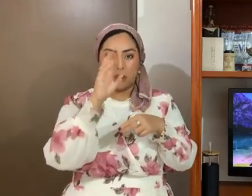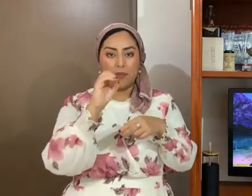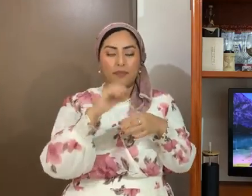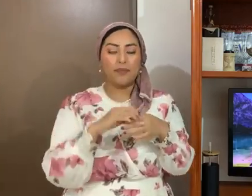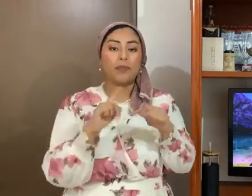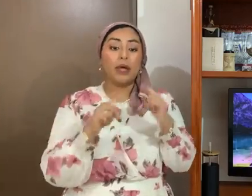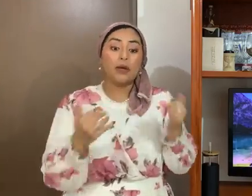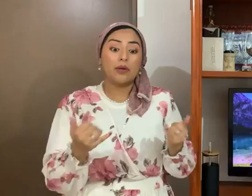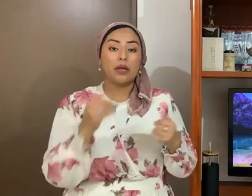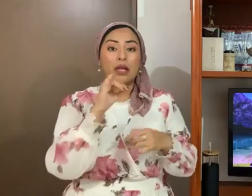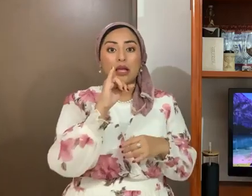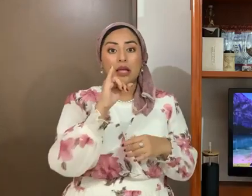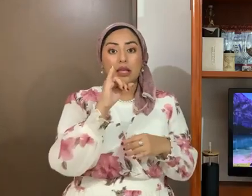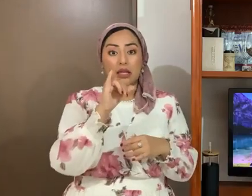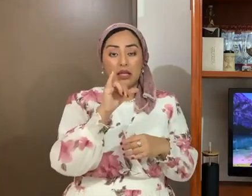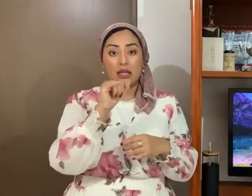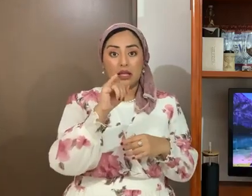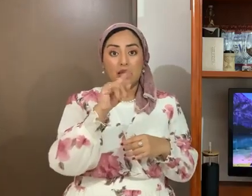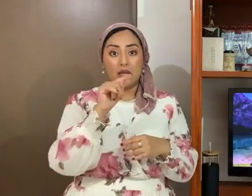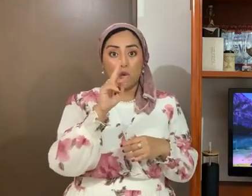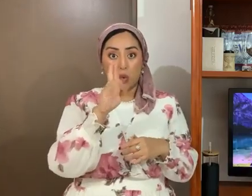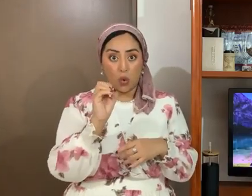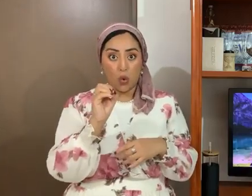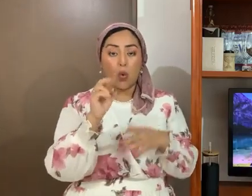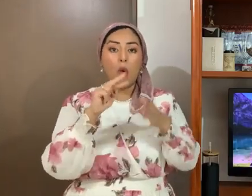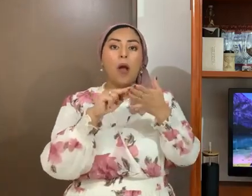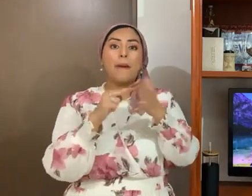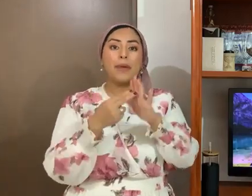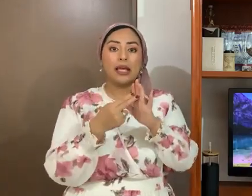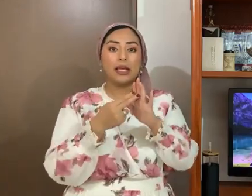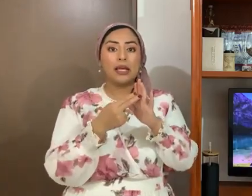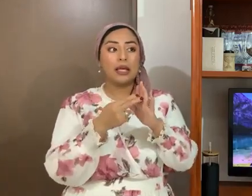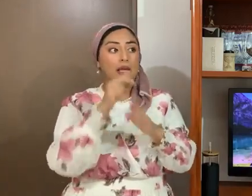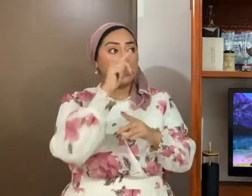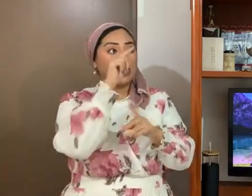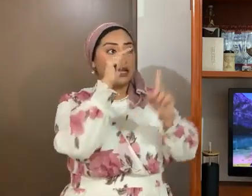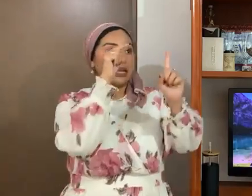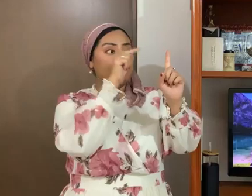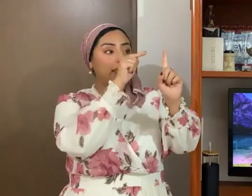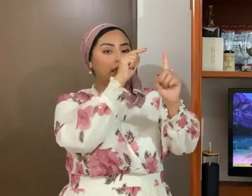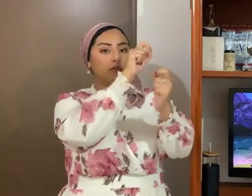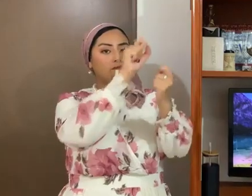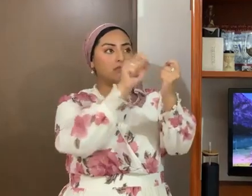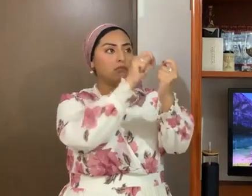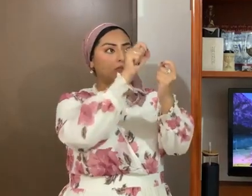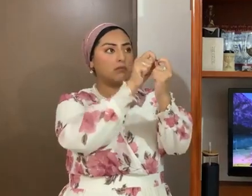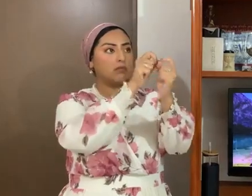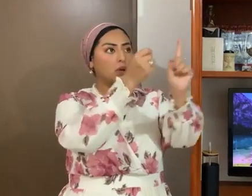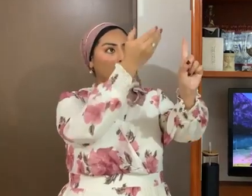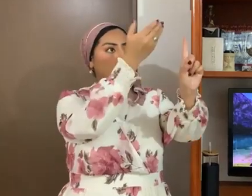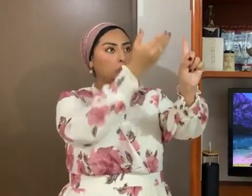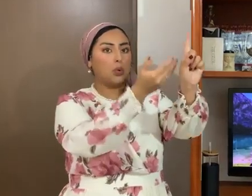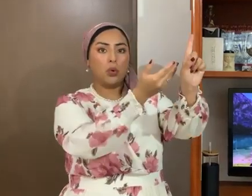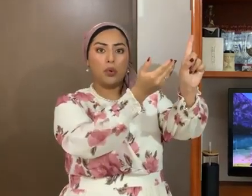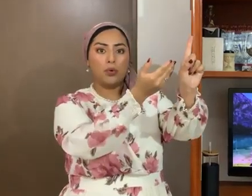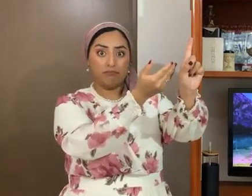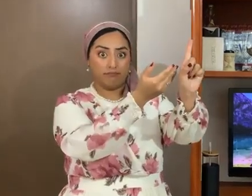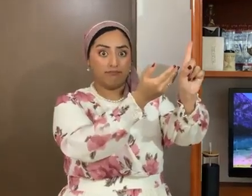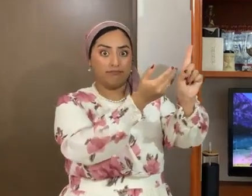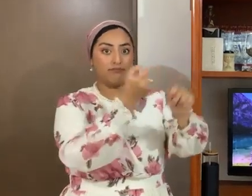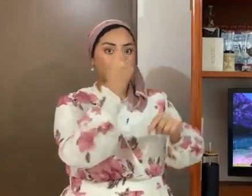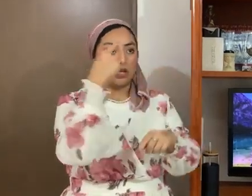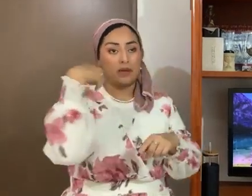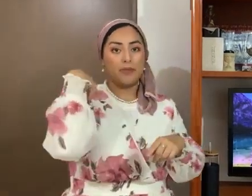este caso, Yetro, Yitro, significa su excelencia. Por eso sabemos que era un principal.